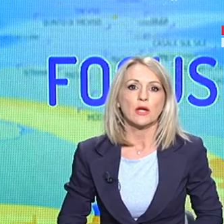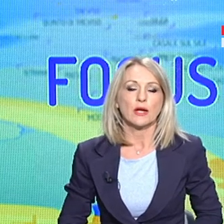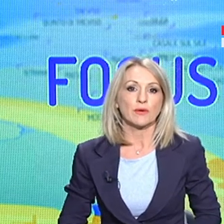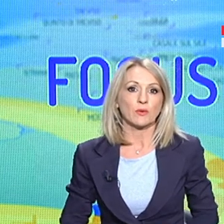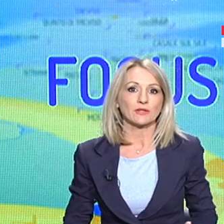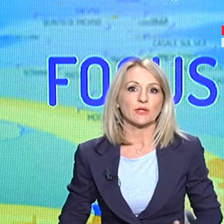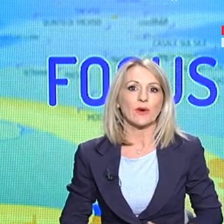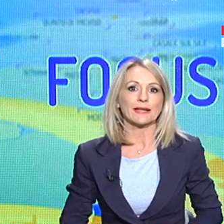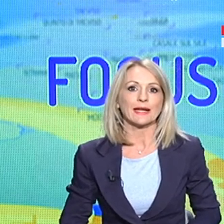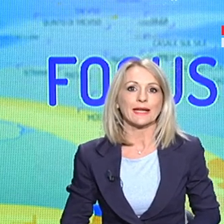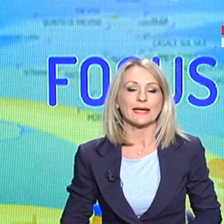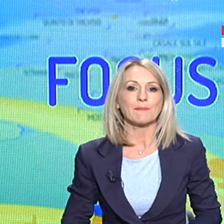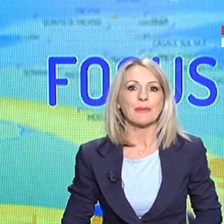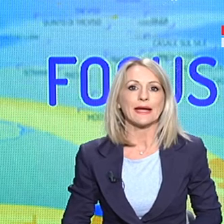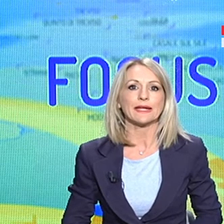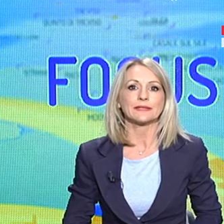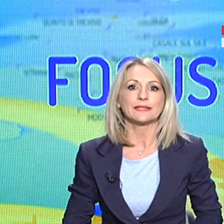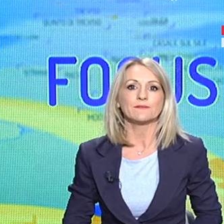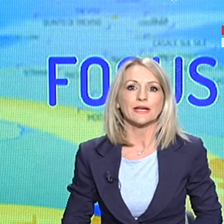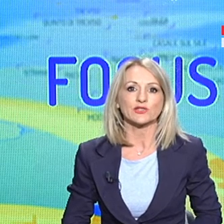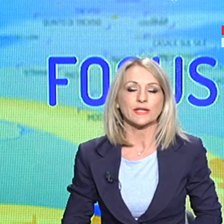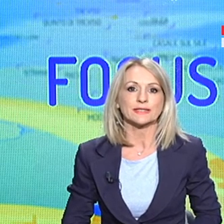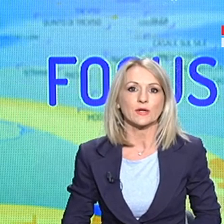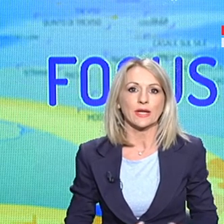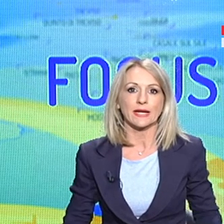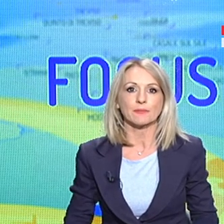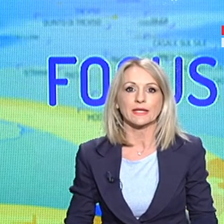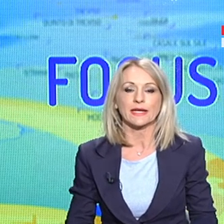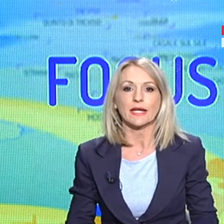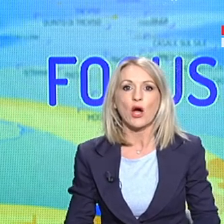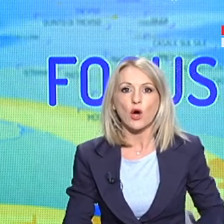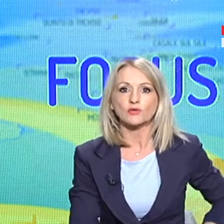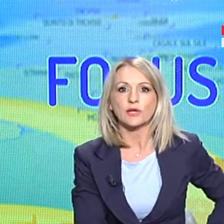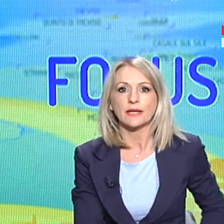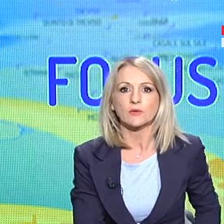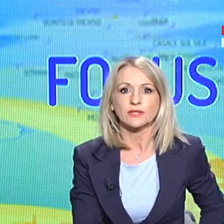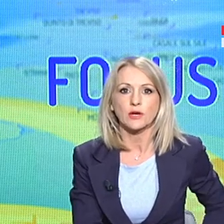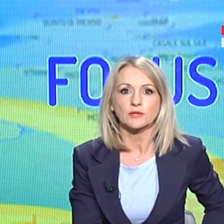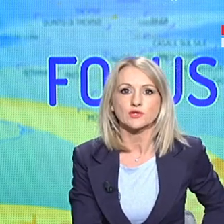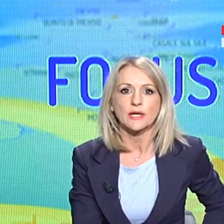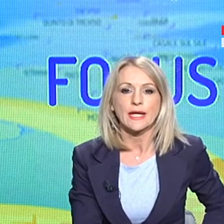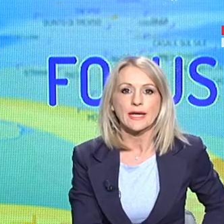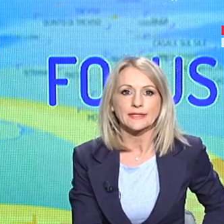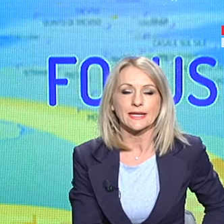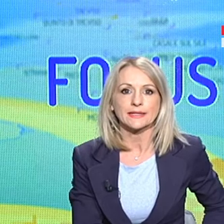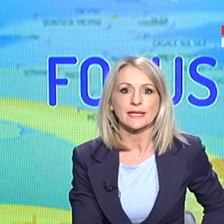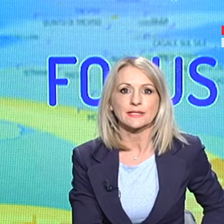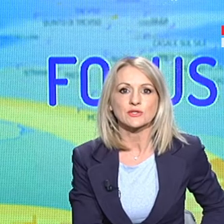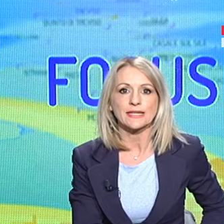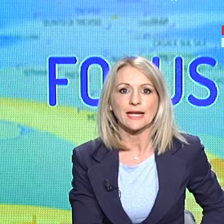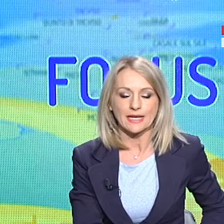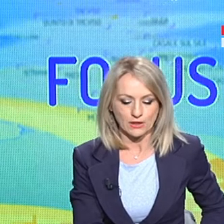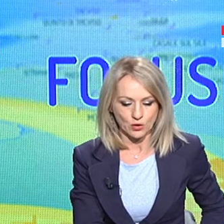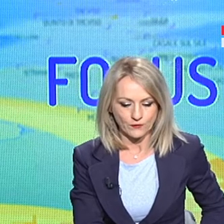soprattutto per quanto riguarda la campagna di vaccinazione, anche perché oggi alle 14.30